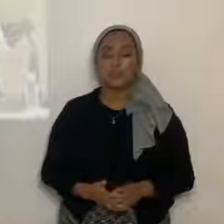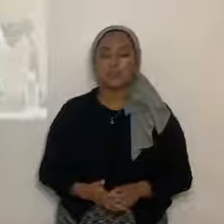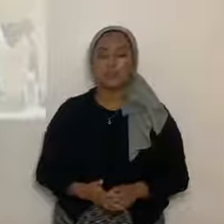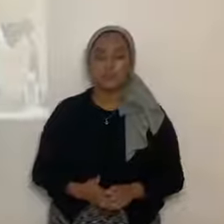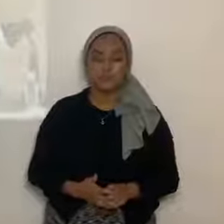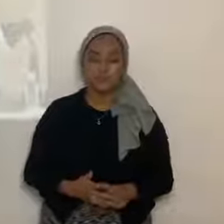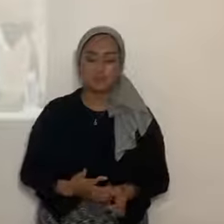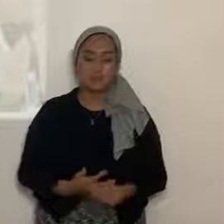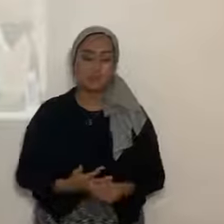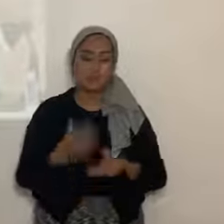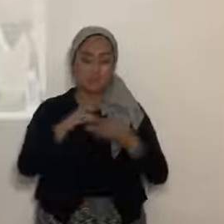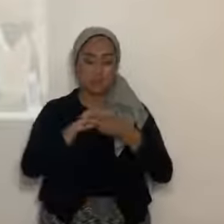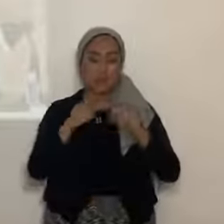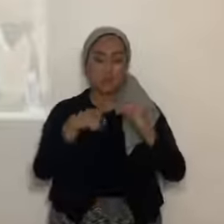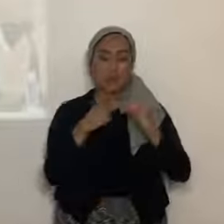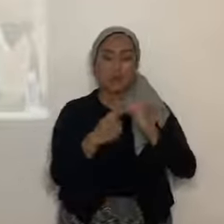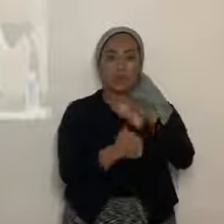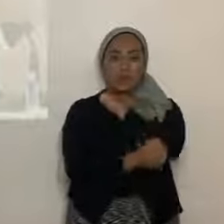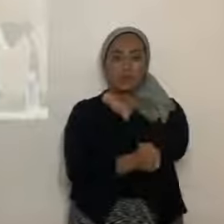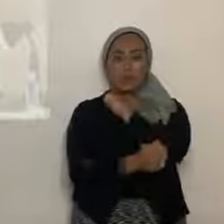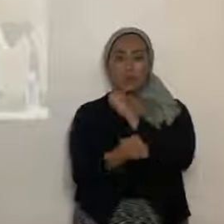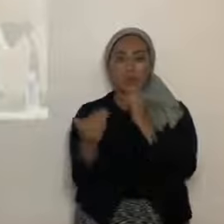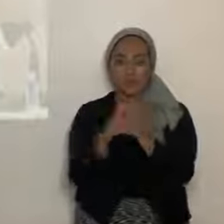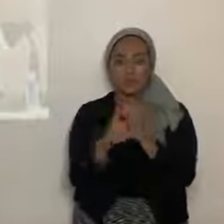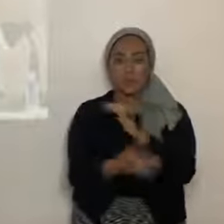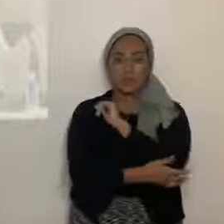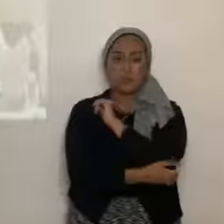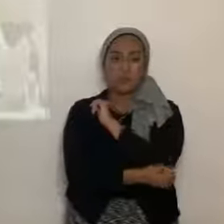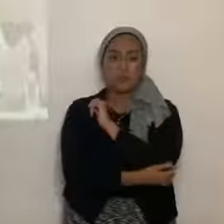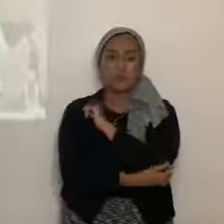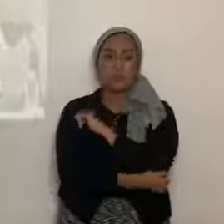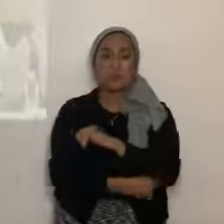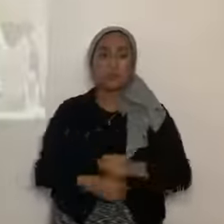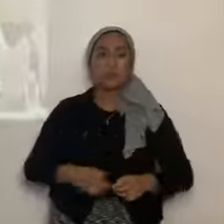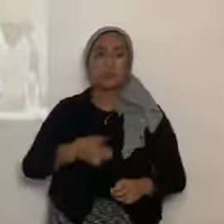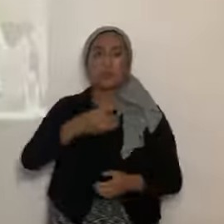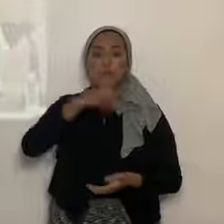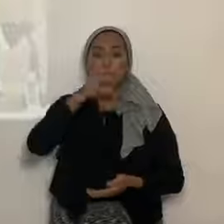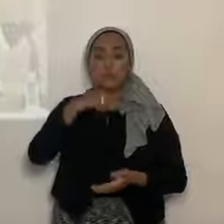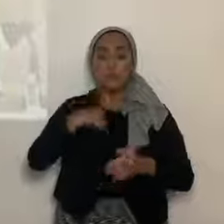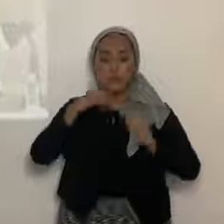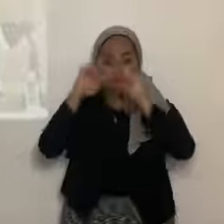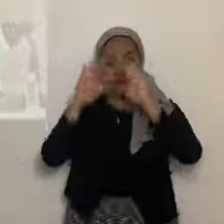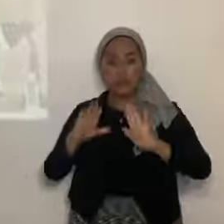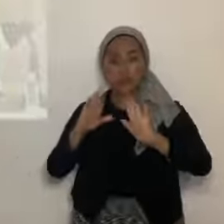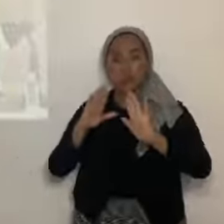Está hablando de Pesaj, nuevamente. La copa de bendición que bendecimos no es la comunión de la sangre de